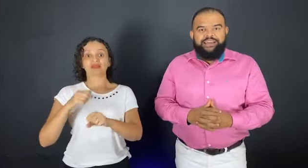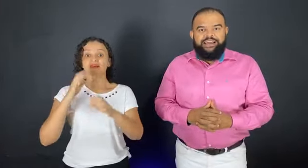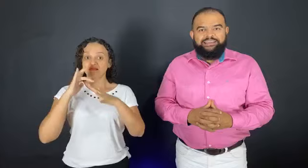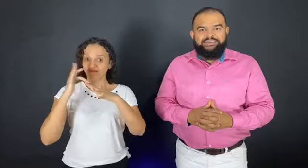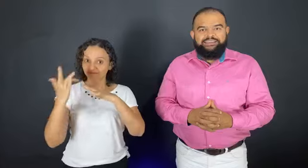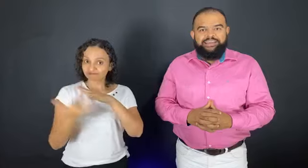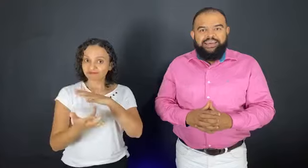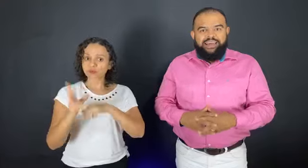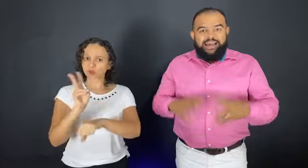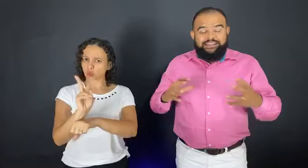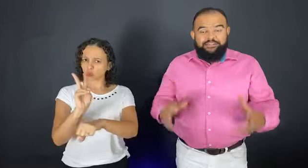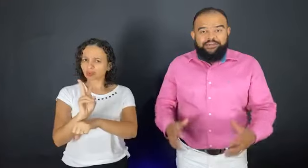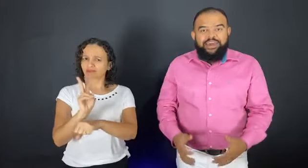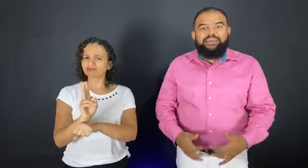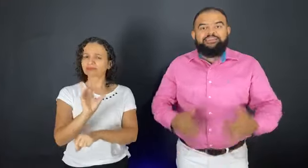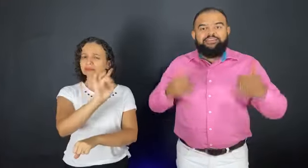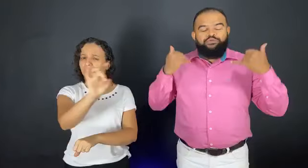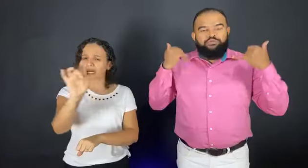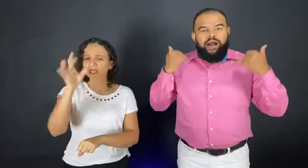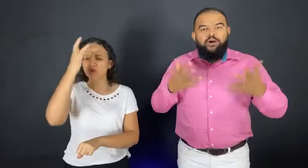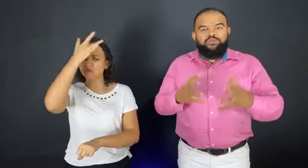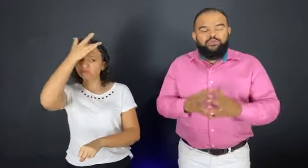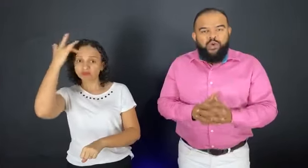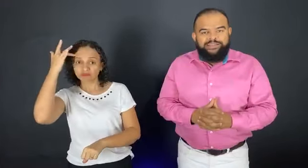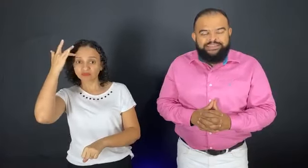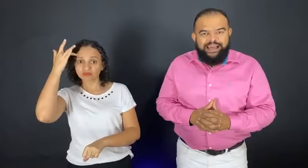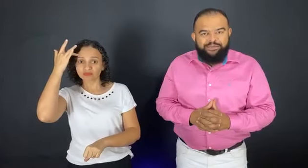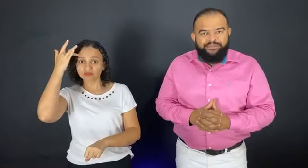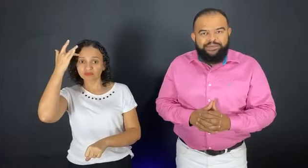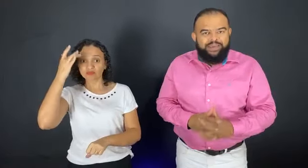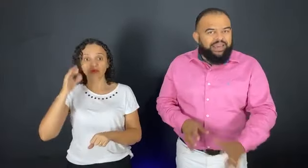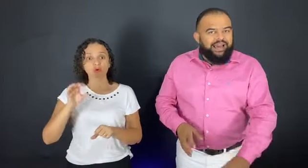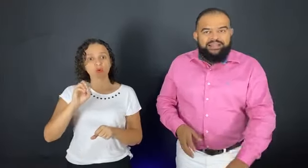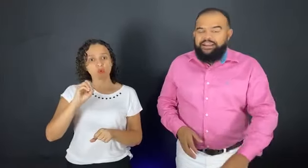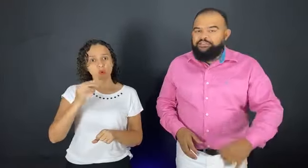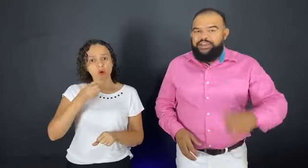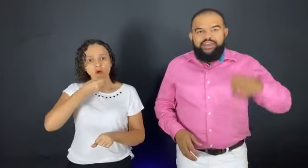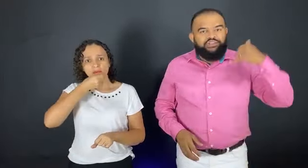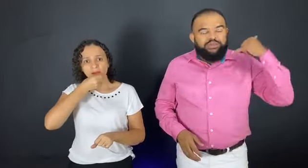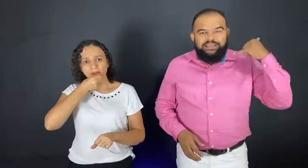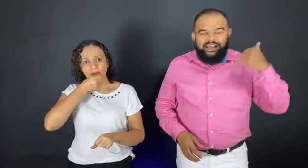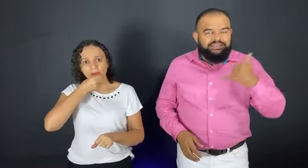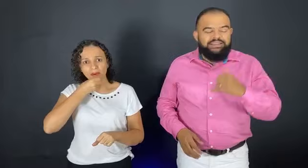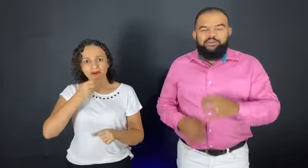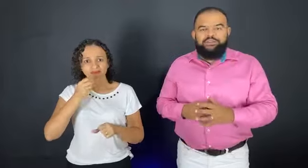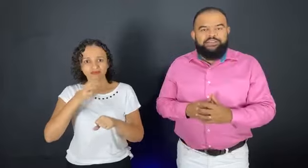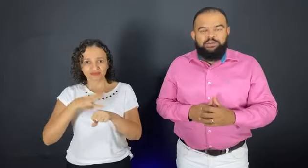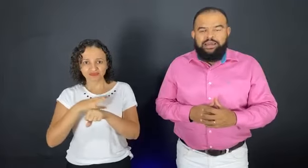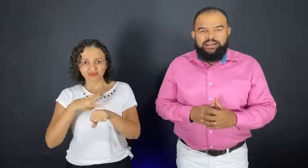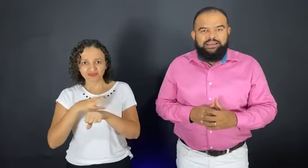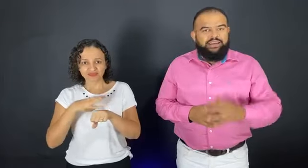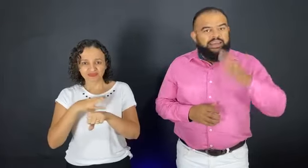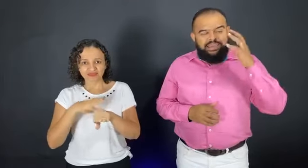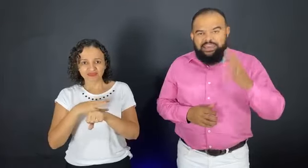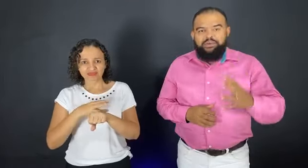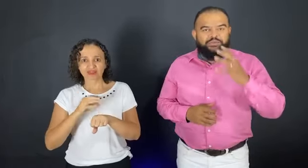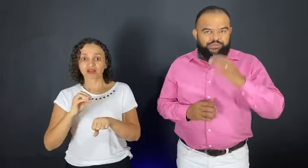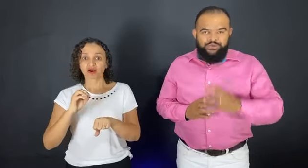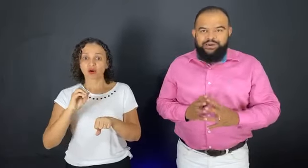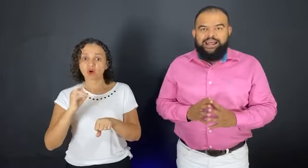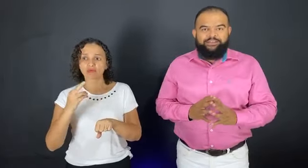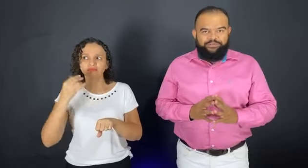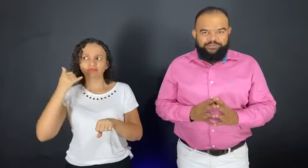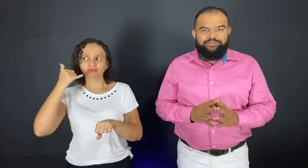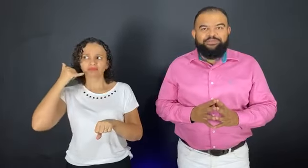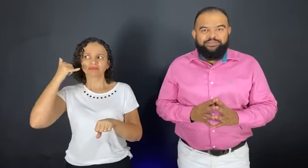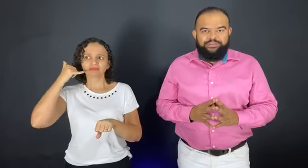redes sociais, através de um áudio do WhatsApp, através de uma ligação de celular. Eu